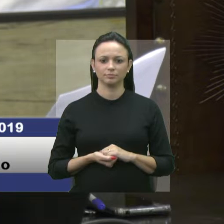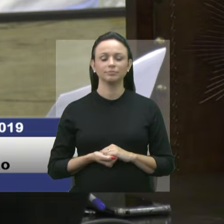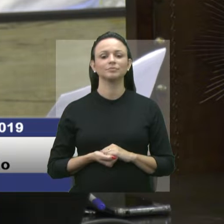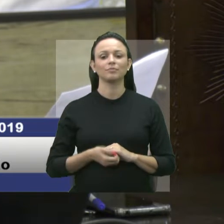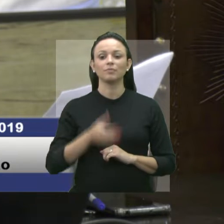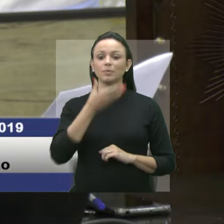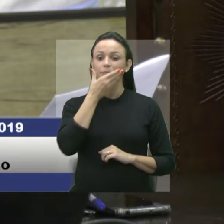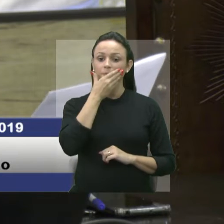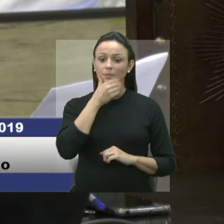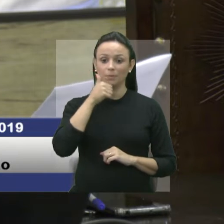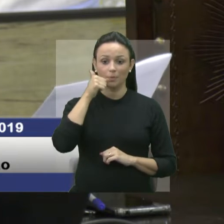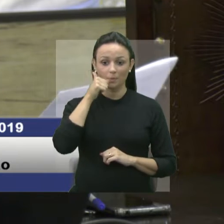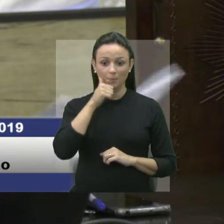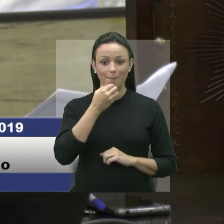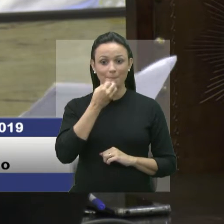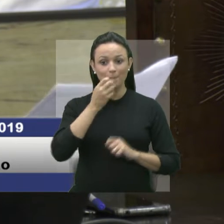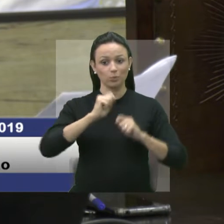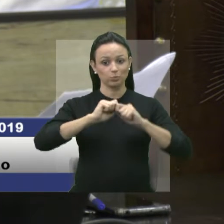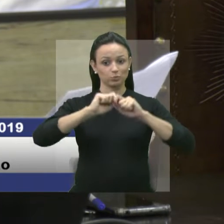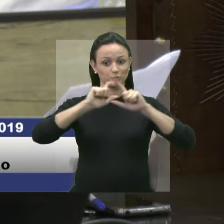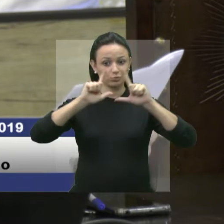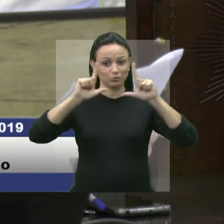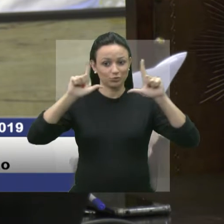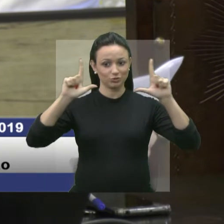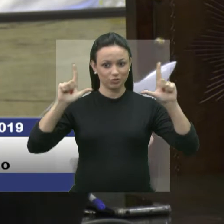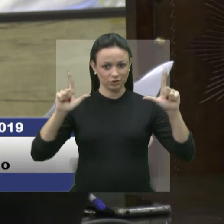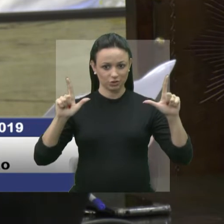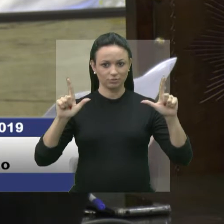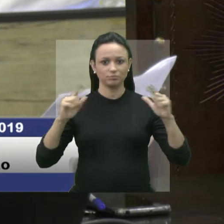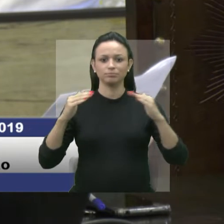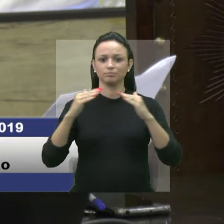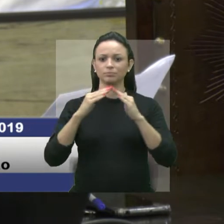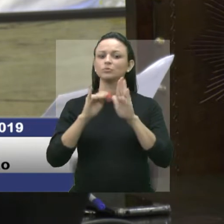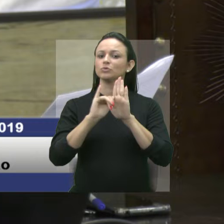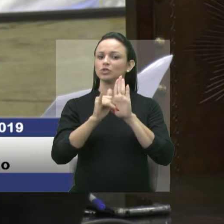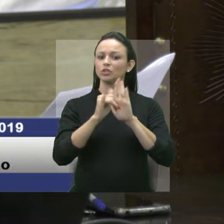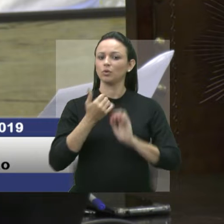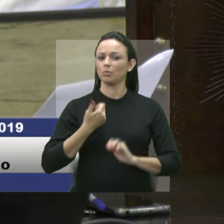Senhoras e senhores, bom dia. De acordo com o edital número